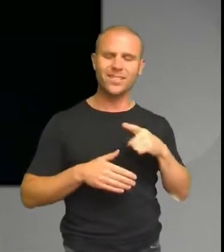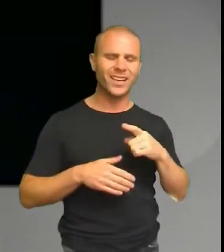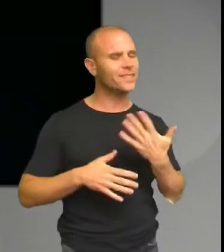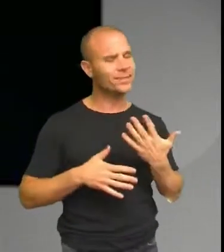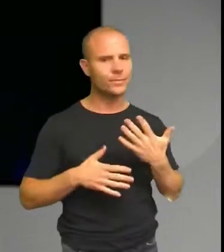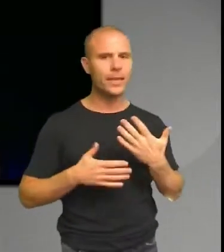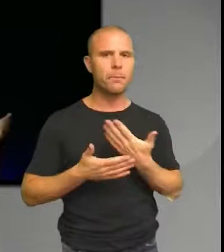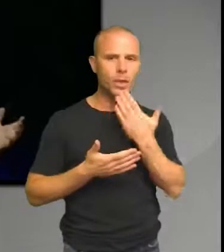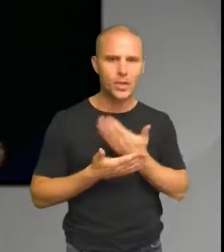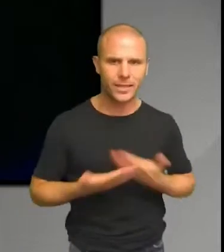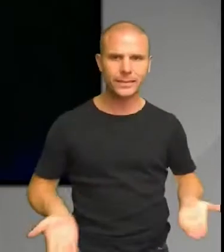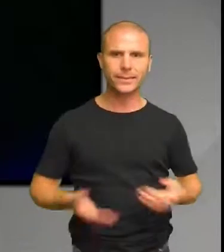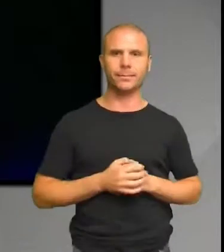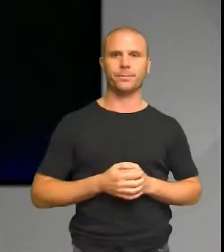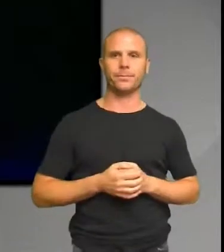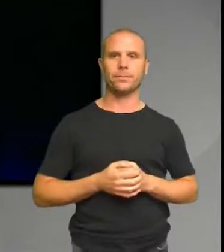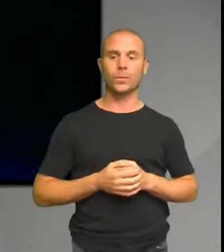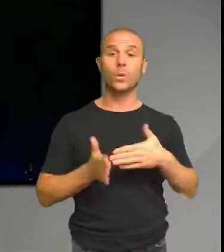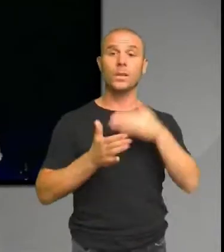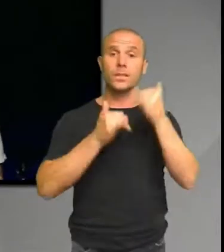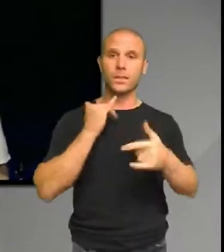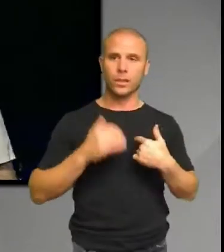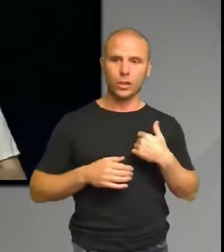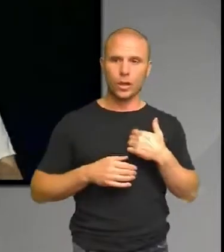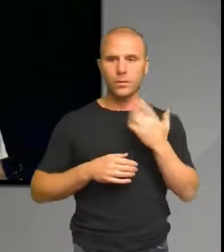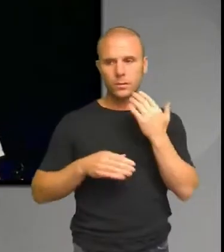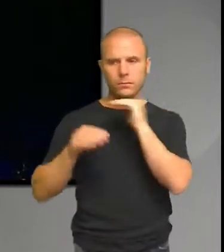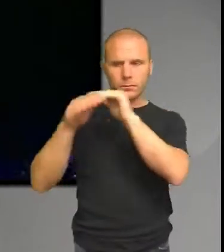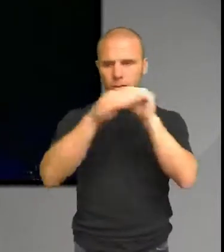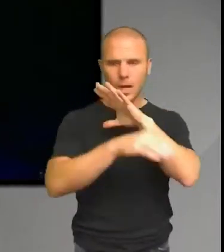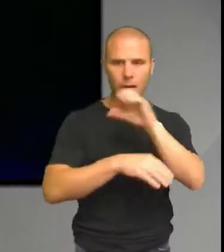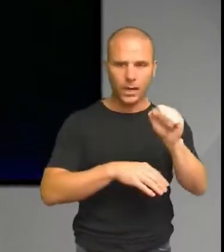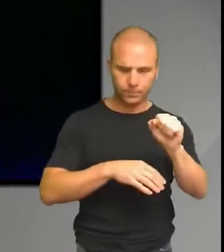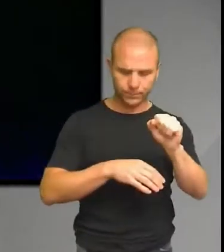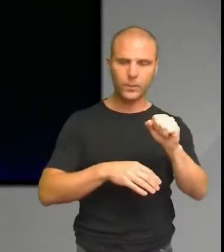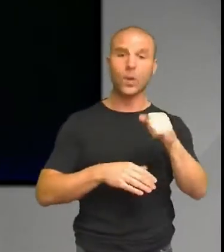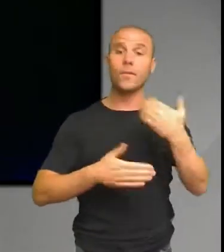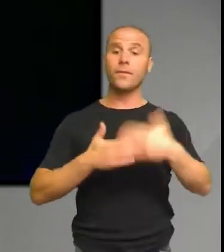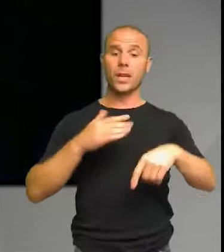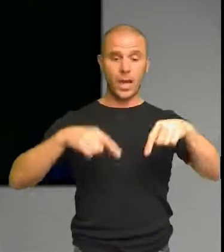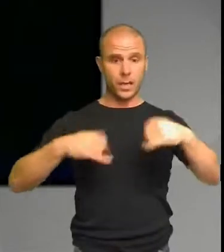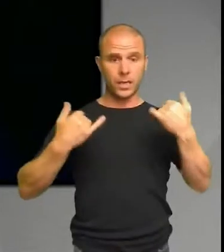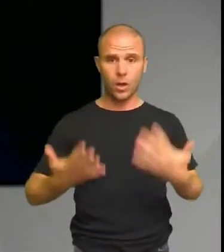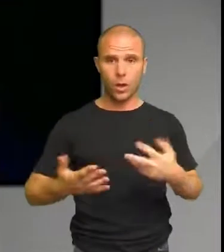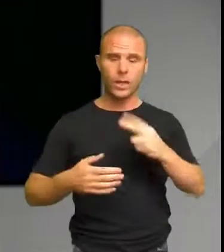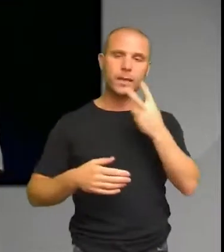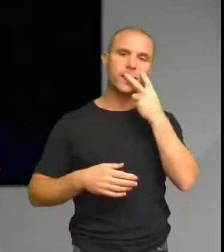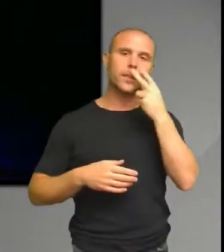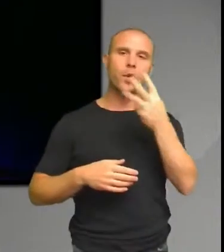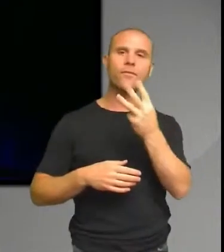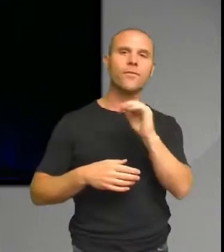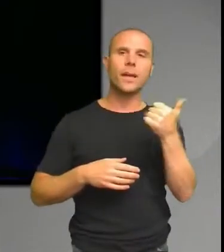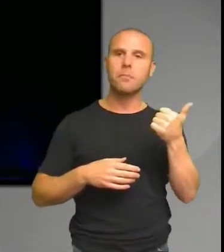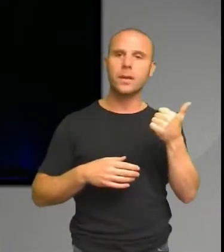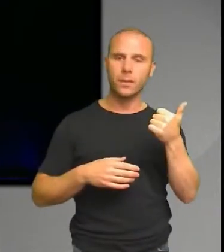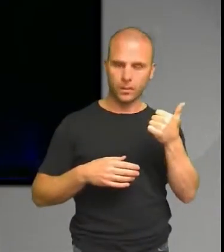Avslutningsvis skulle jag vilja ge er alla en uppmaning. När ni går härifrån och när ni är klara på den här webbsändningen skulle jag